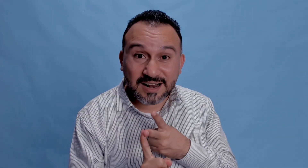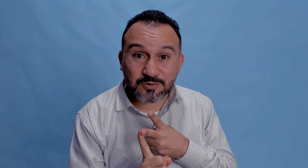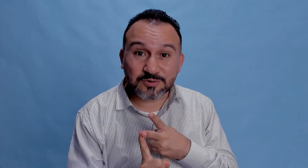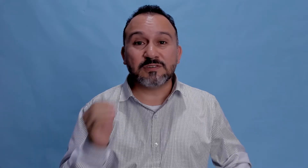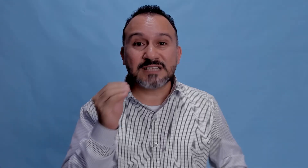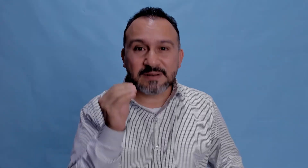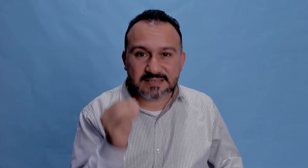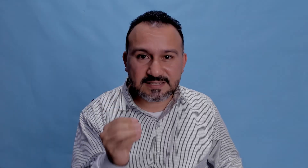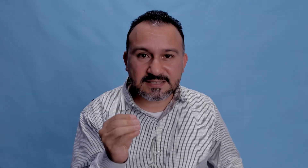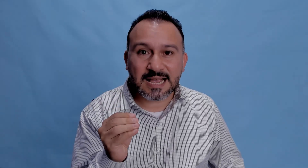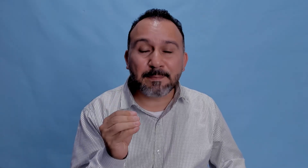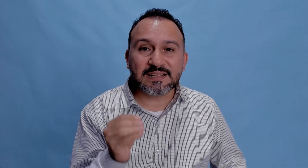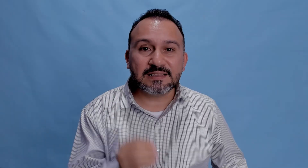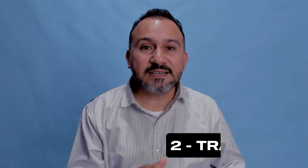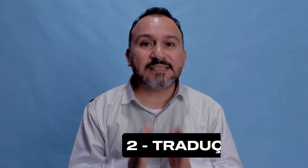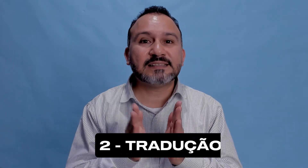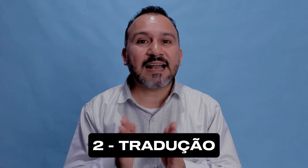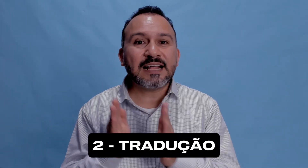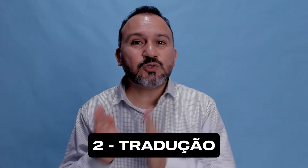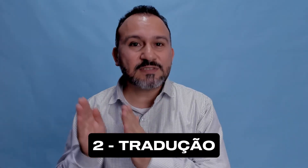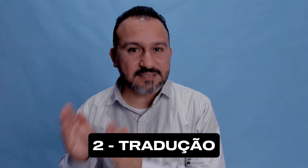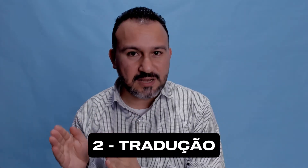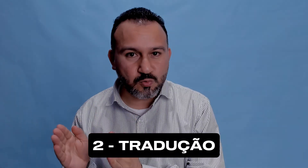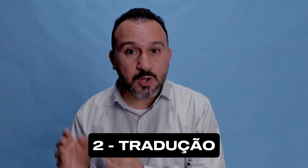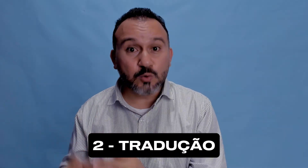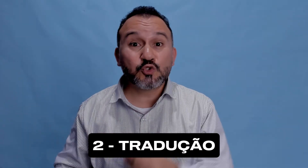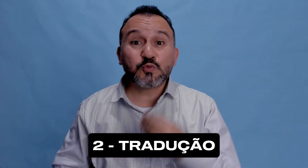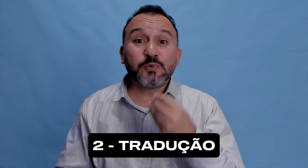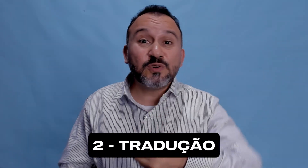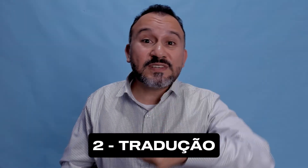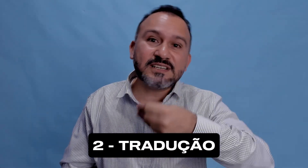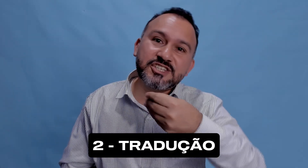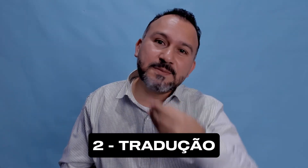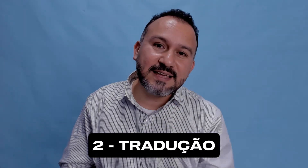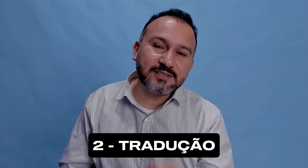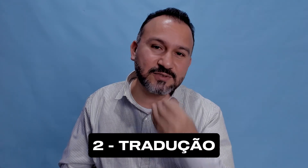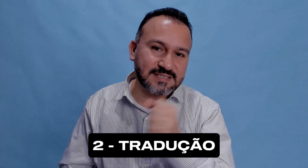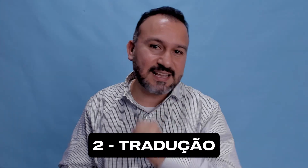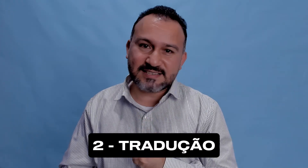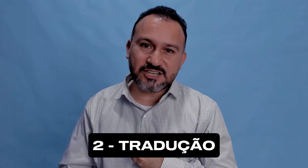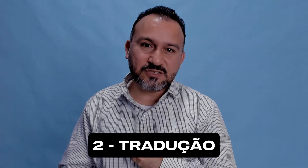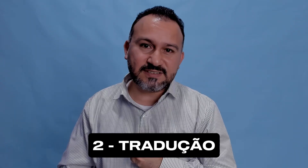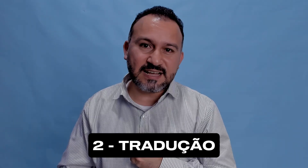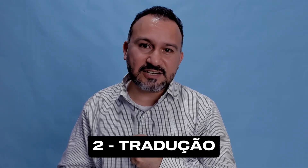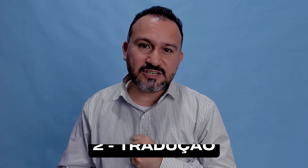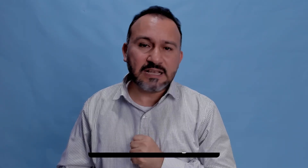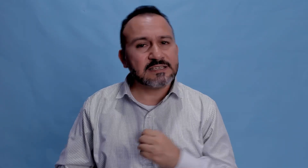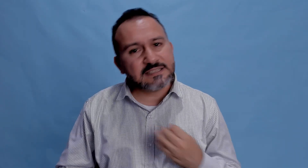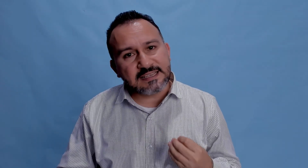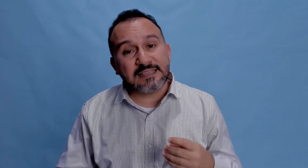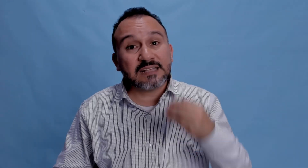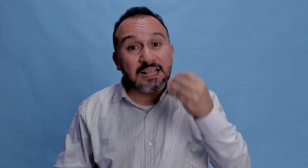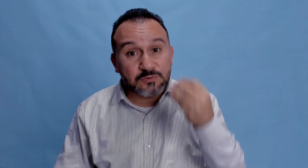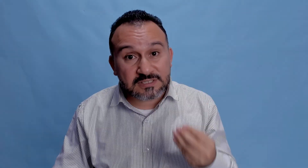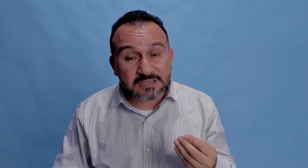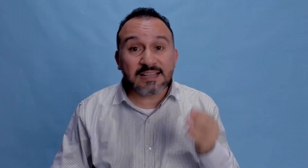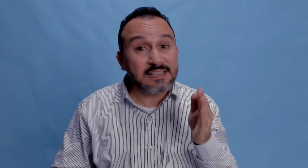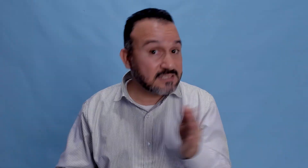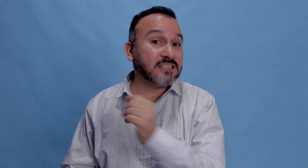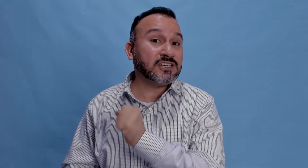degrau, você precisa aprender tradução, os procedimentos dessa atividade. Sim, traduzir exige